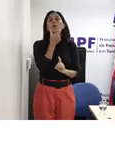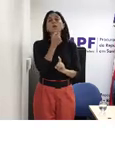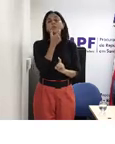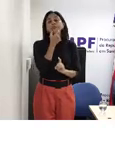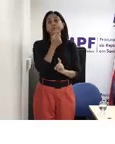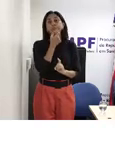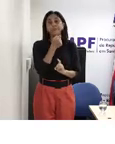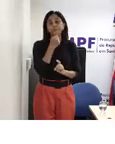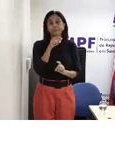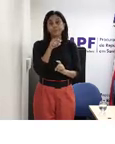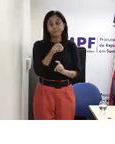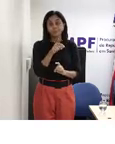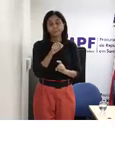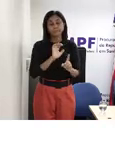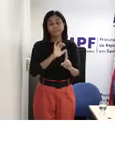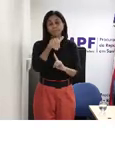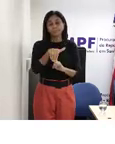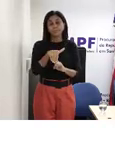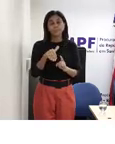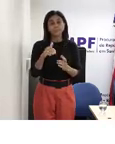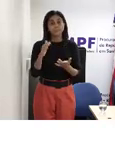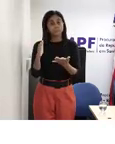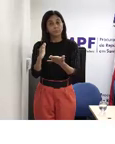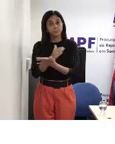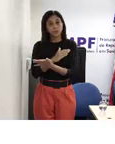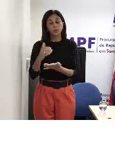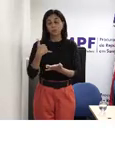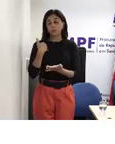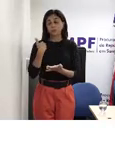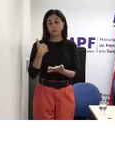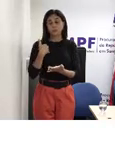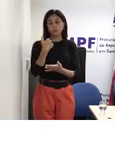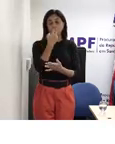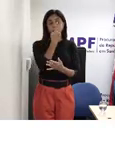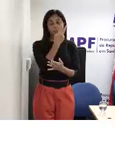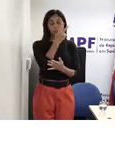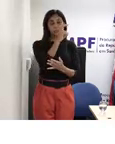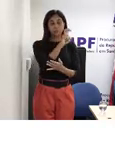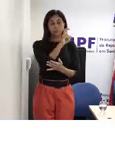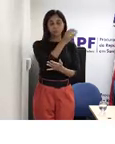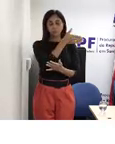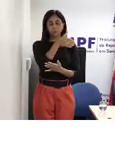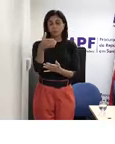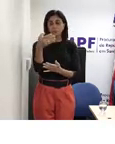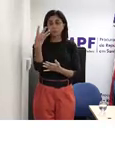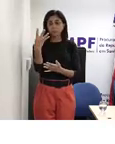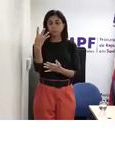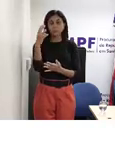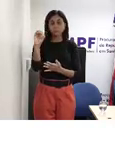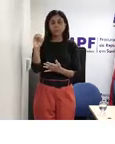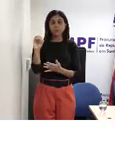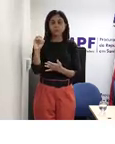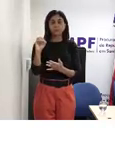entre as idades entre 25 a 40 anos só que tem um detalhe a velocidade com que esse